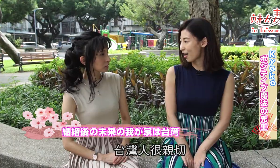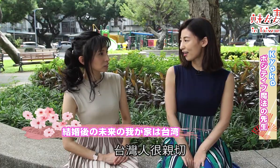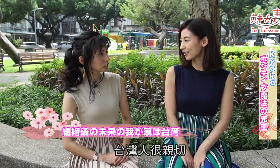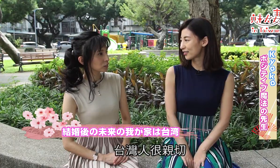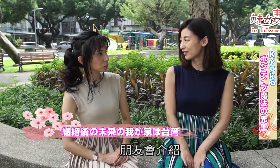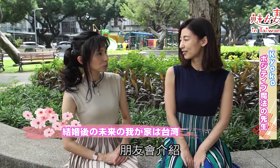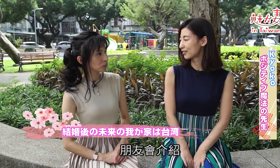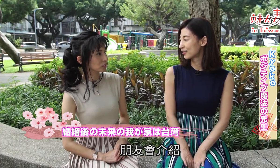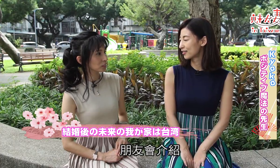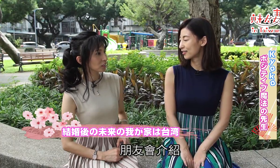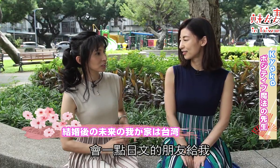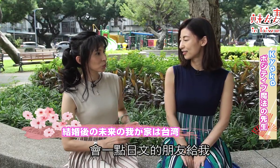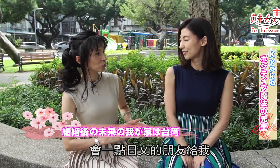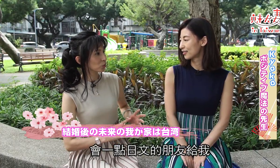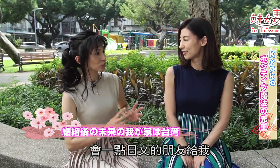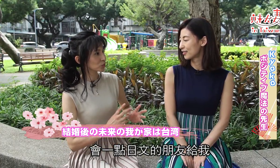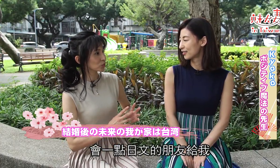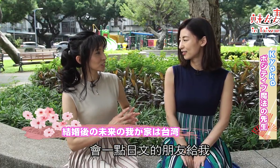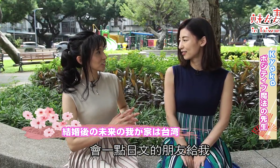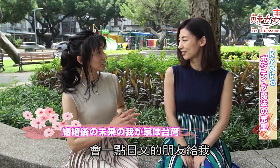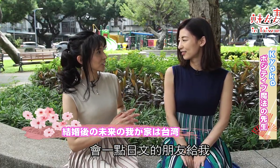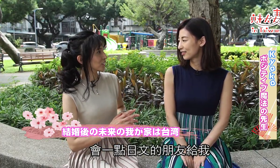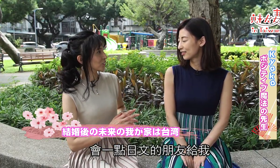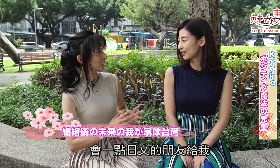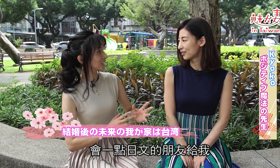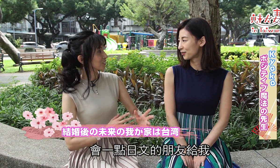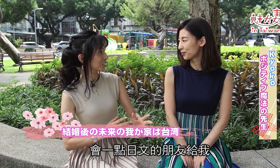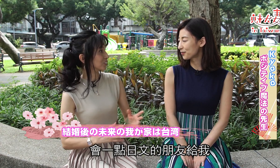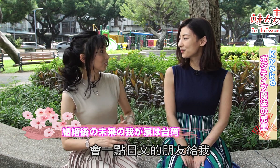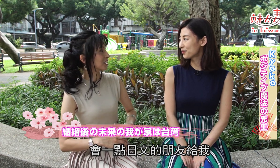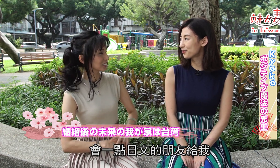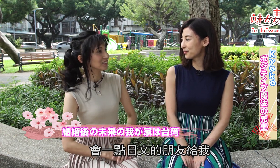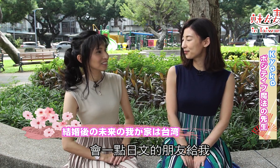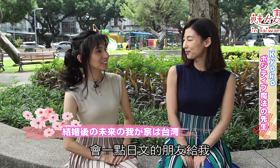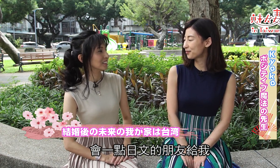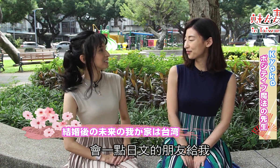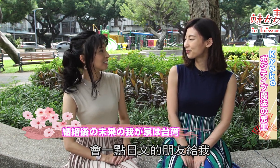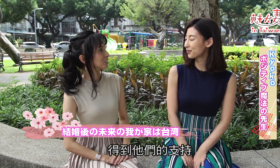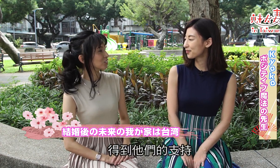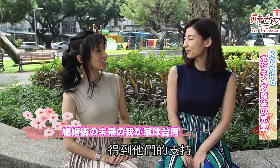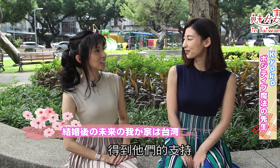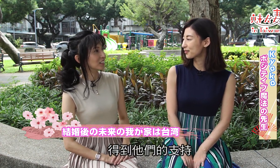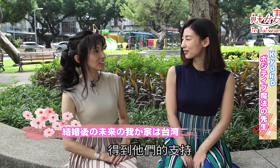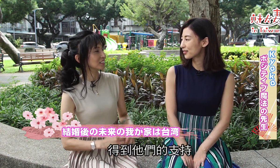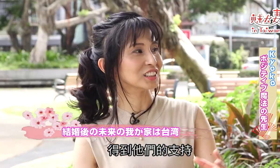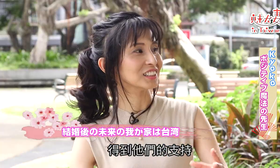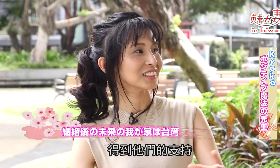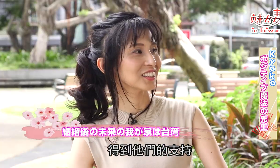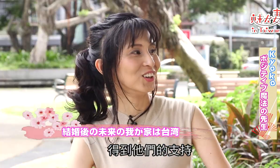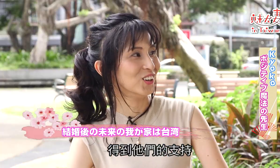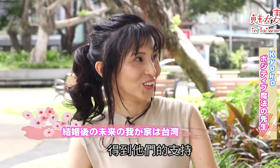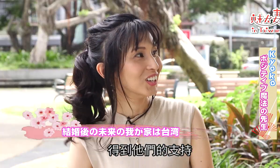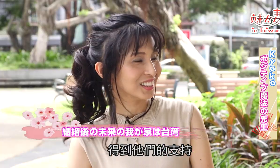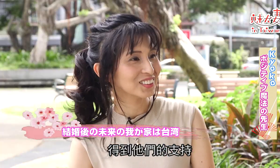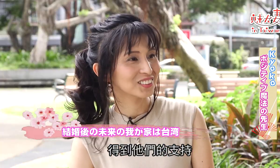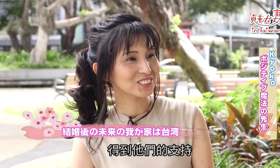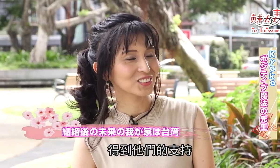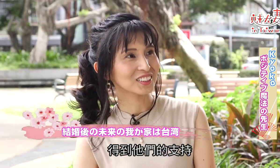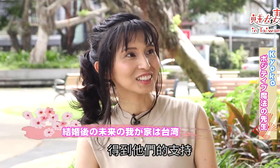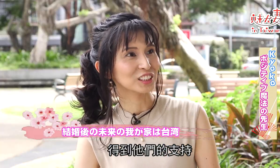はい、友達が日本語がちょっとできる台湾の方とかを紹介してくれたりして、そんな中でがっちりこうそういう方にサ